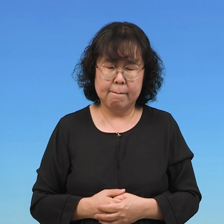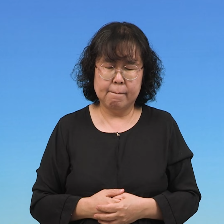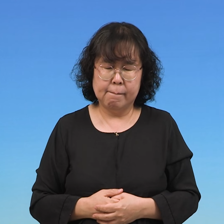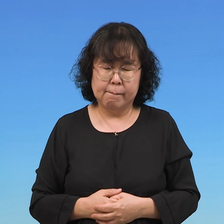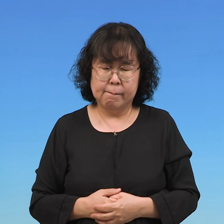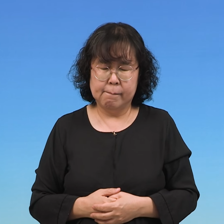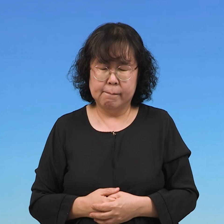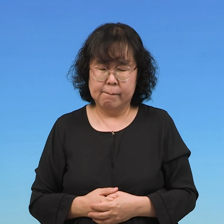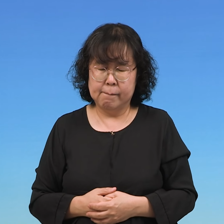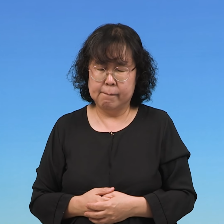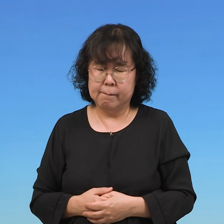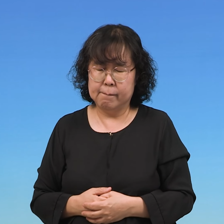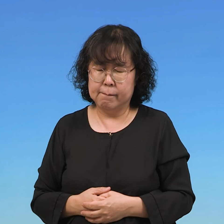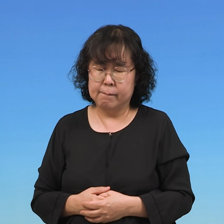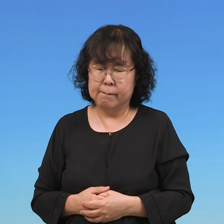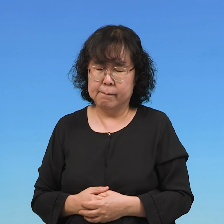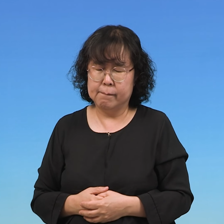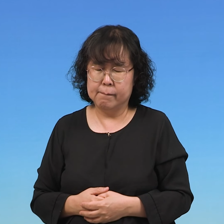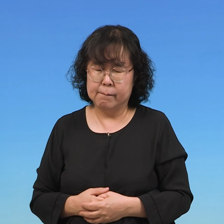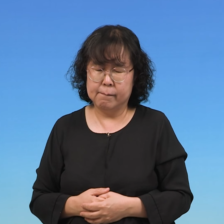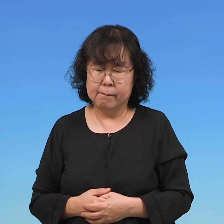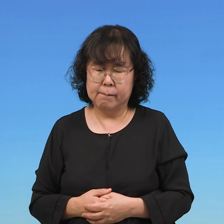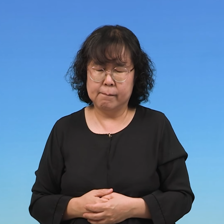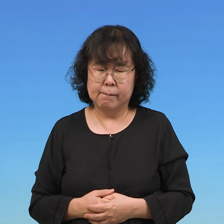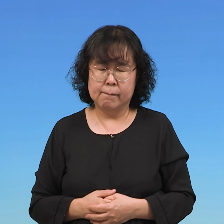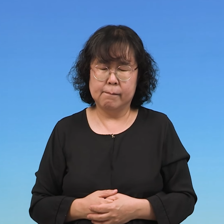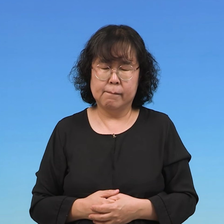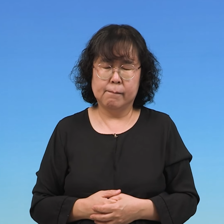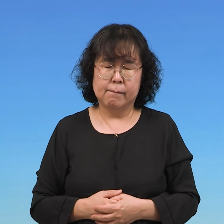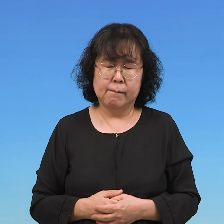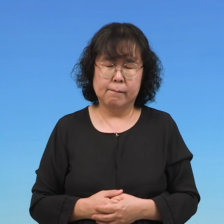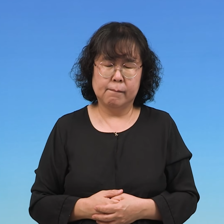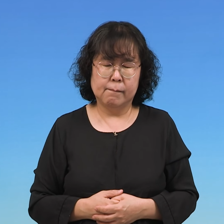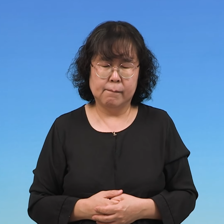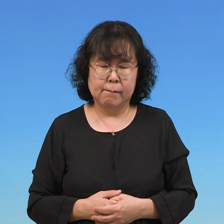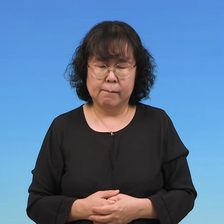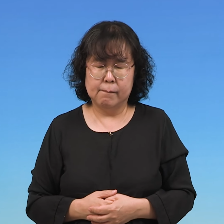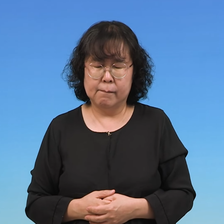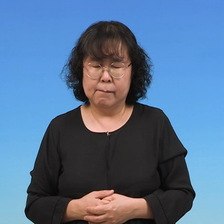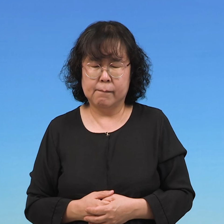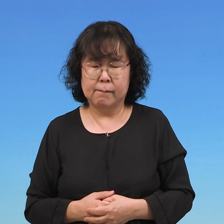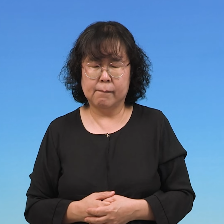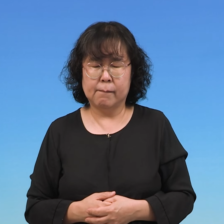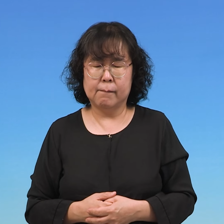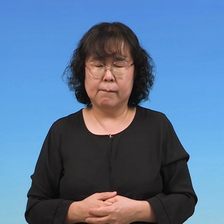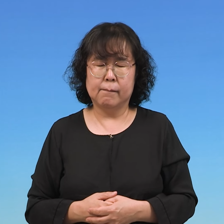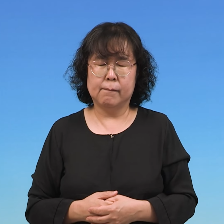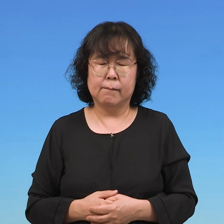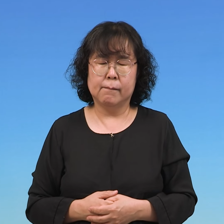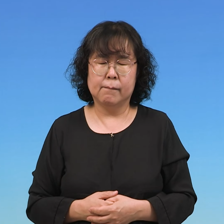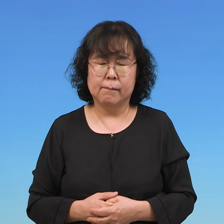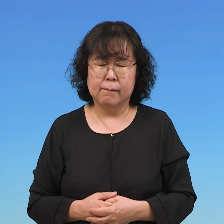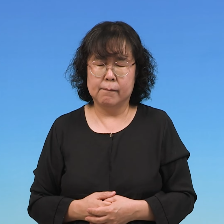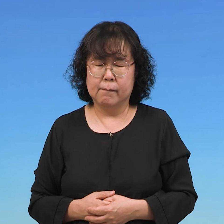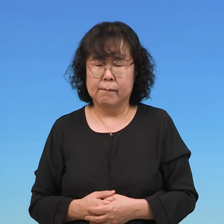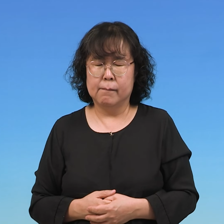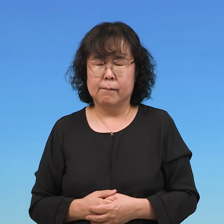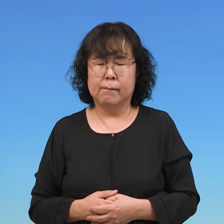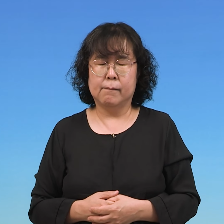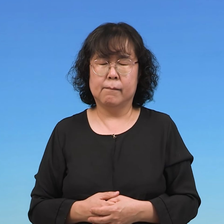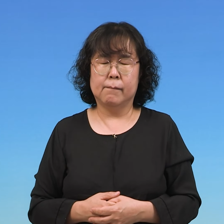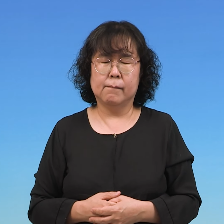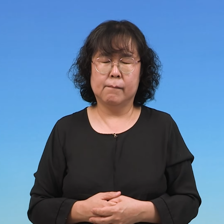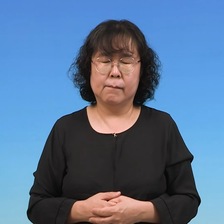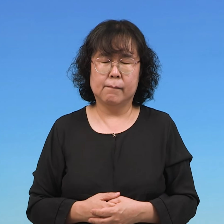원합니다. 기억하고 바라보며 나아갈 스스로 돌이키기를 원합니다. 주시옵소서. 아버지 공허한 우리의 내면을 하나님으로 가득 채우며 나아갈 수